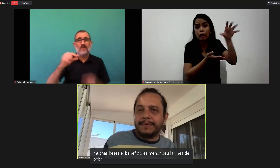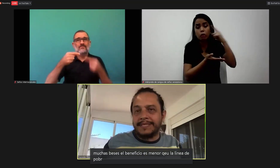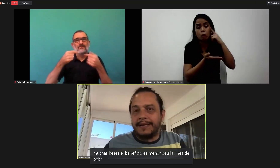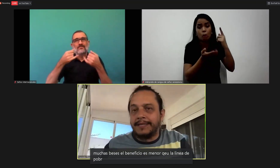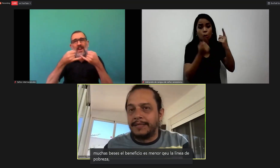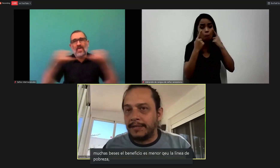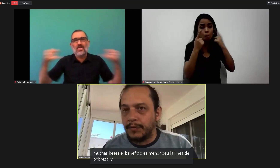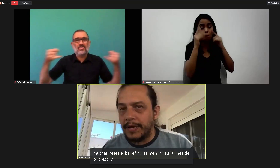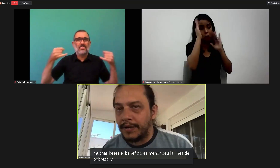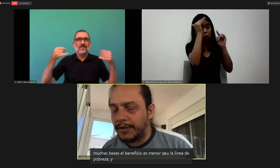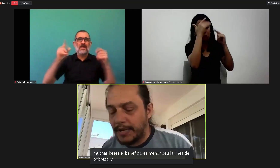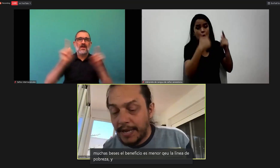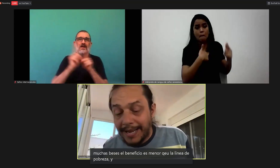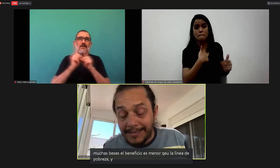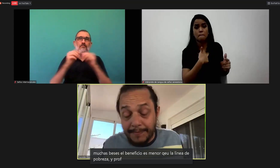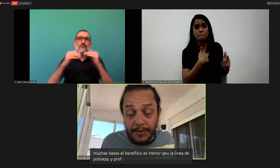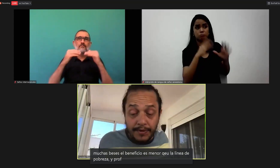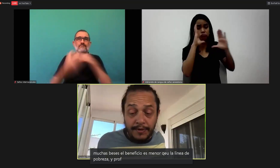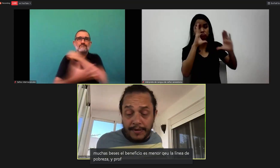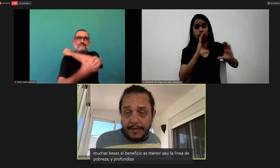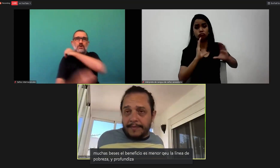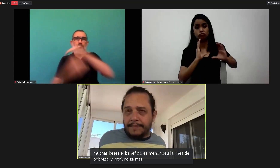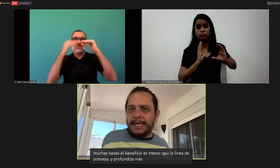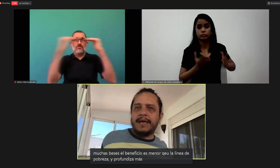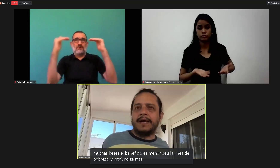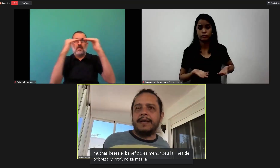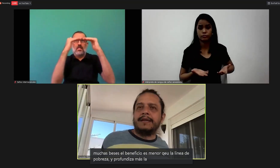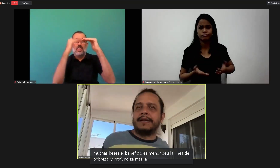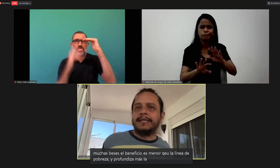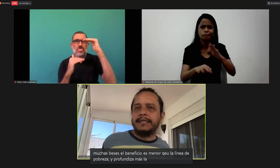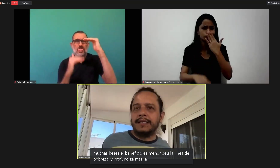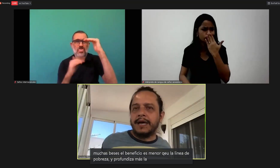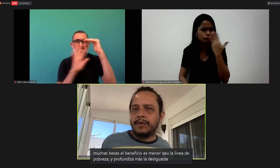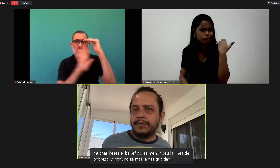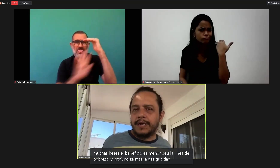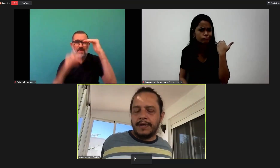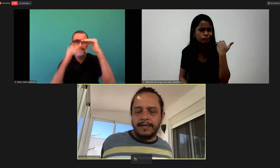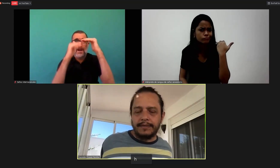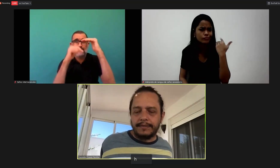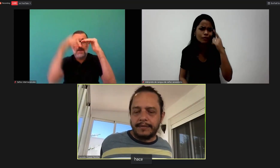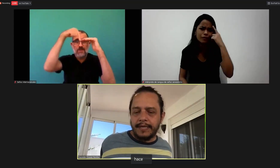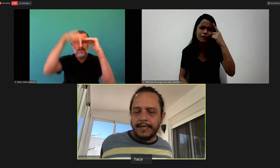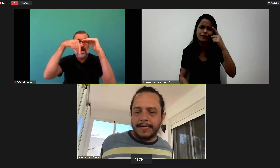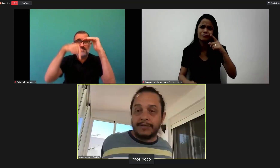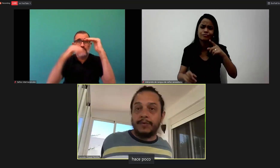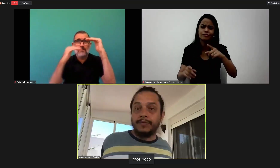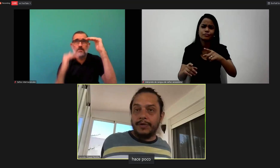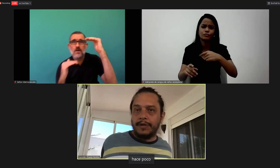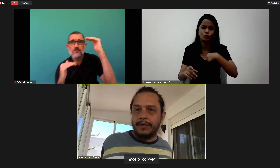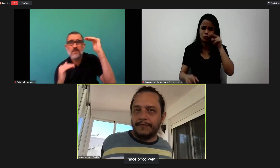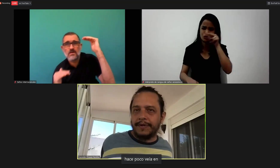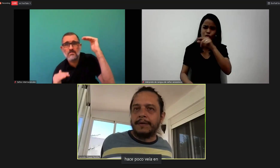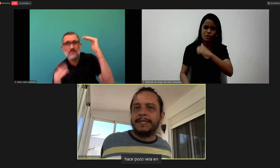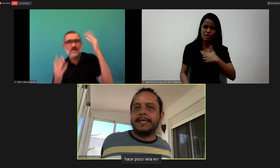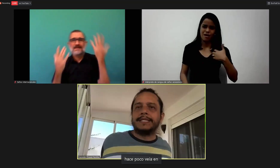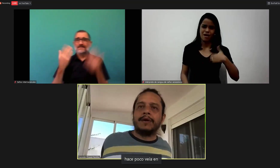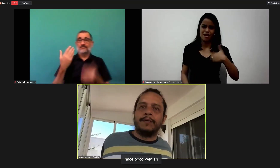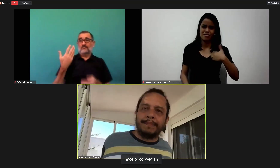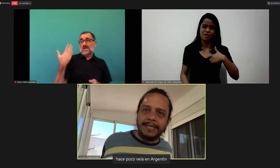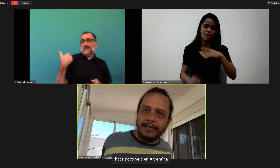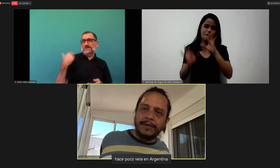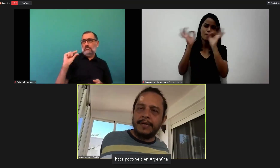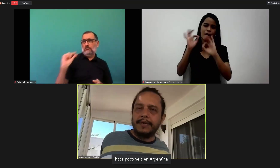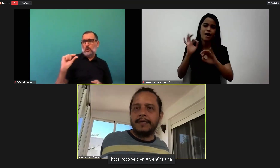avanzando, hay que empezar a desarticular. Hace poco veía en Argentina una resolución que finalmente